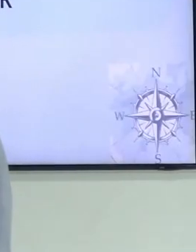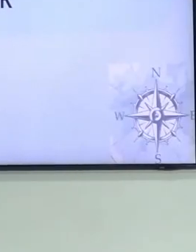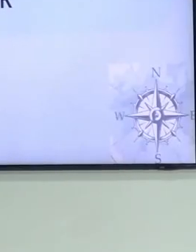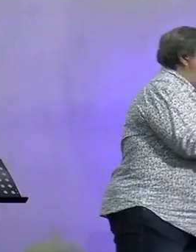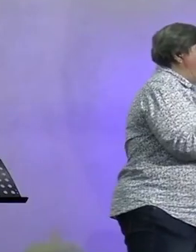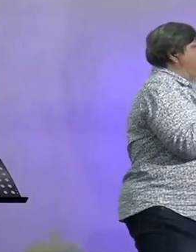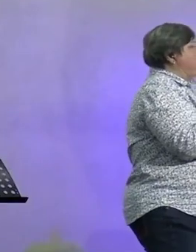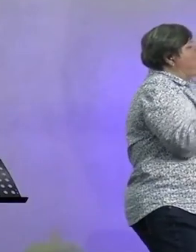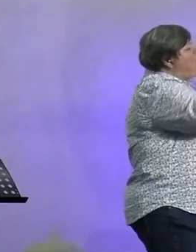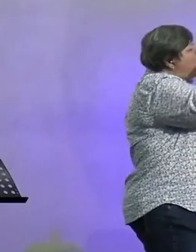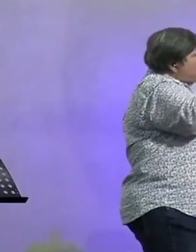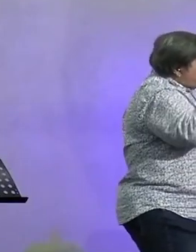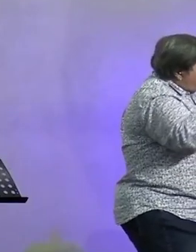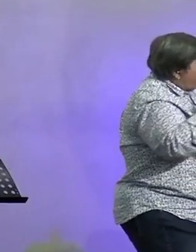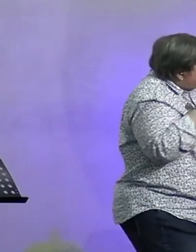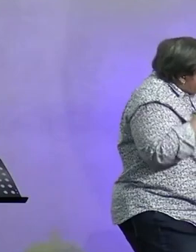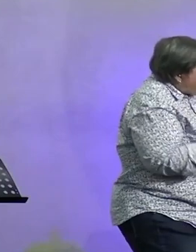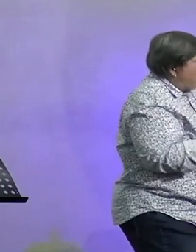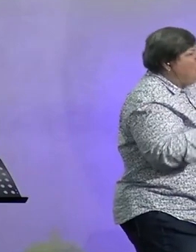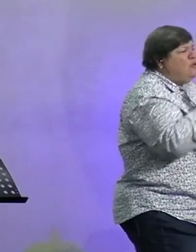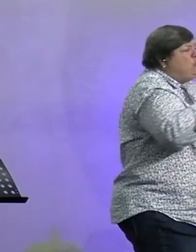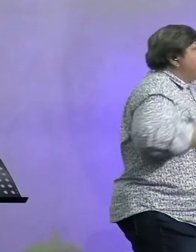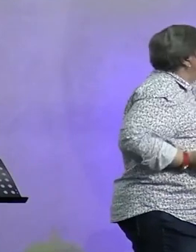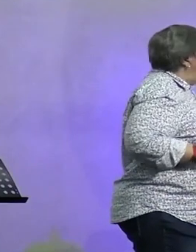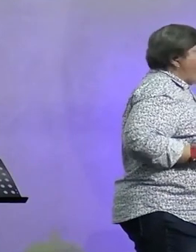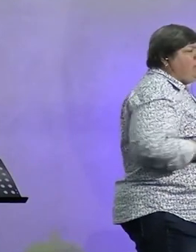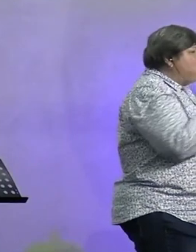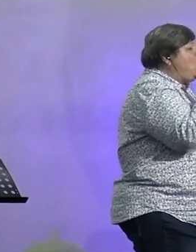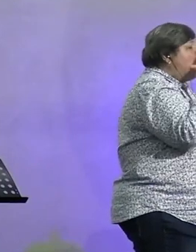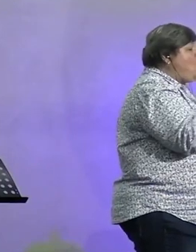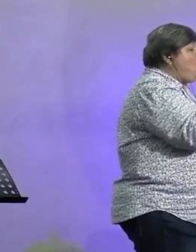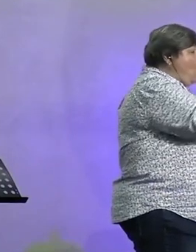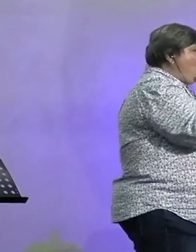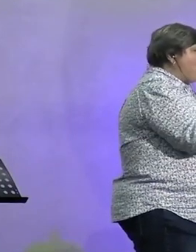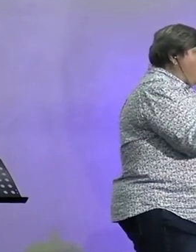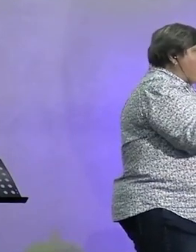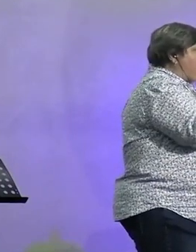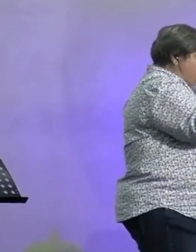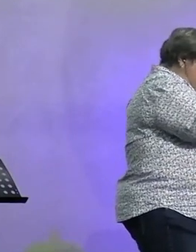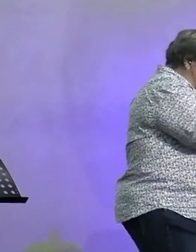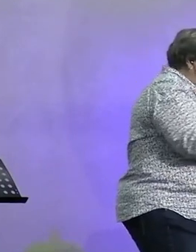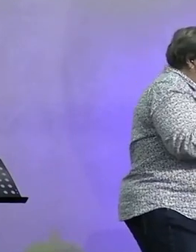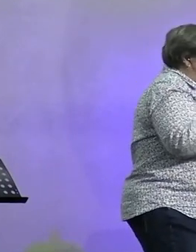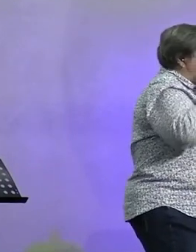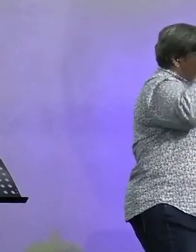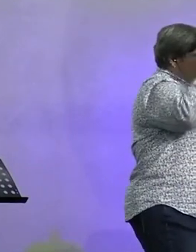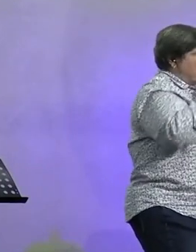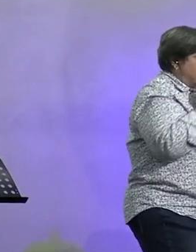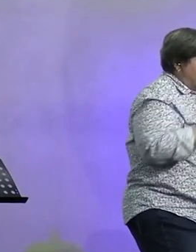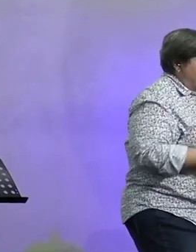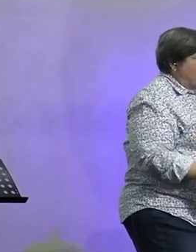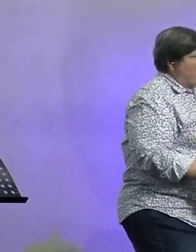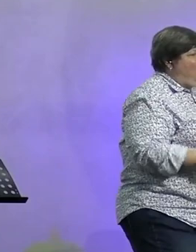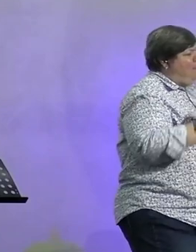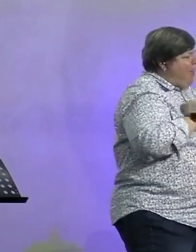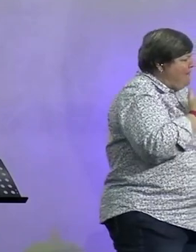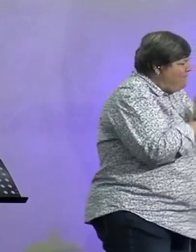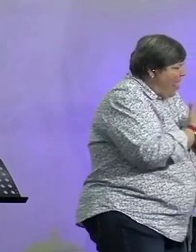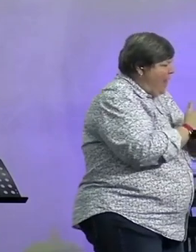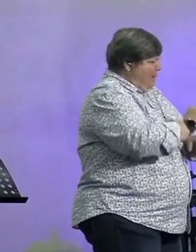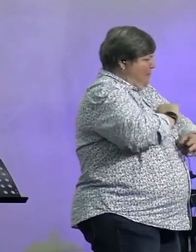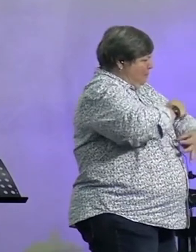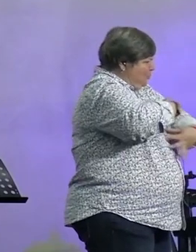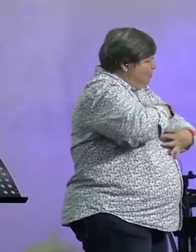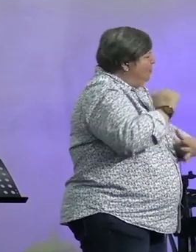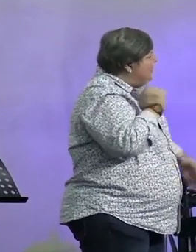wees. Paulus sê dit. Hoorie, al is julle slawe, doen julle werk met eerbied asof julle dit vir die Here doen. Ons sal nou net daai vers lees. So my werk, my gesindheid moet reg wees